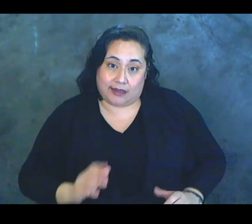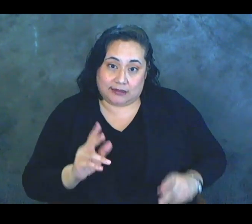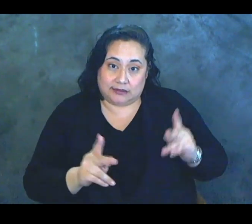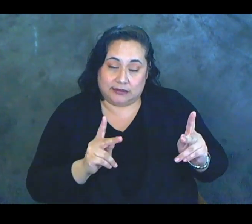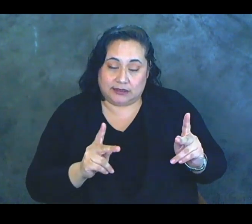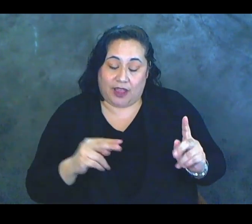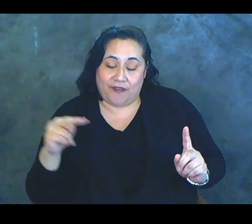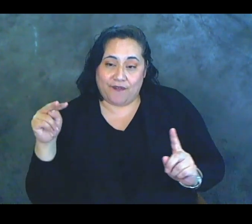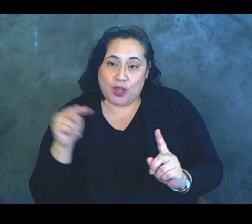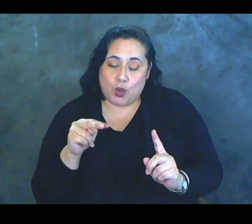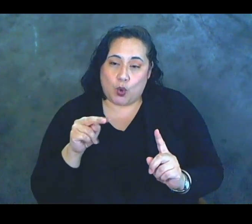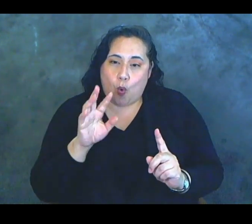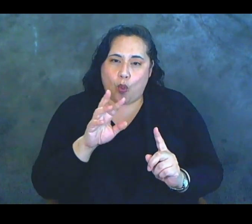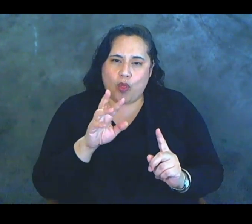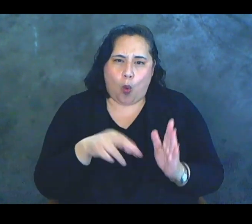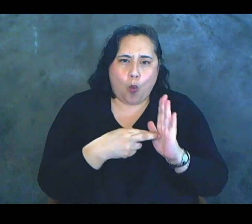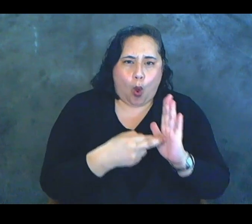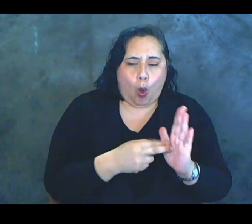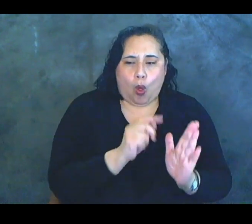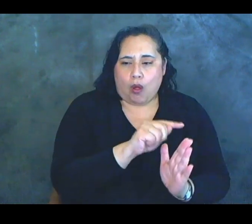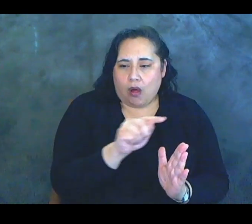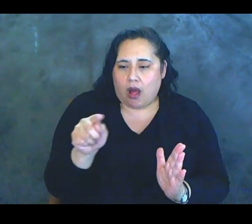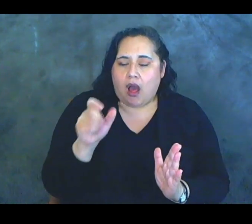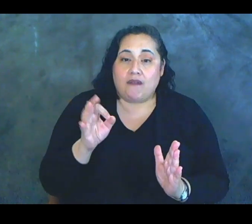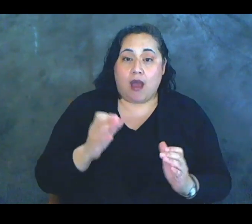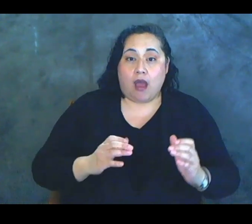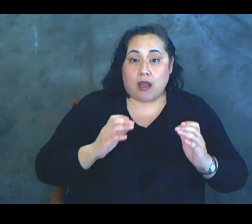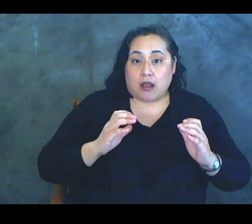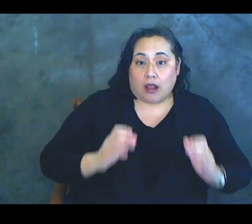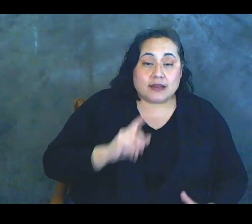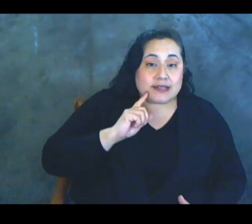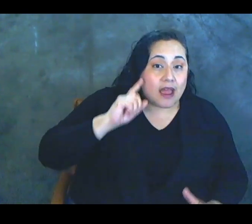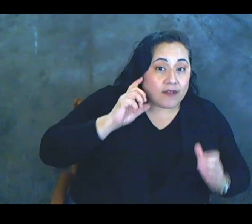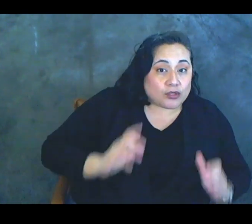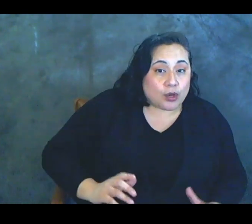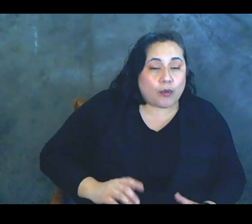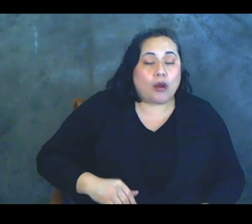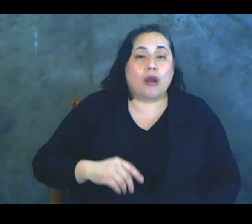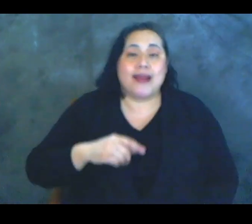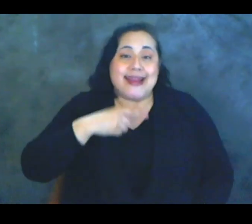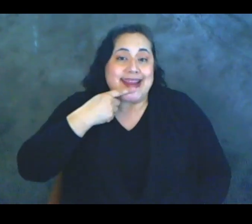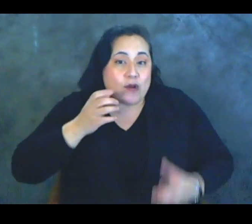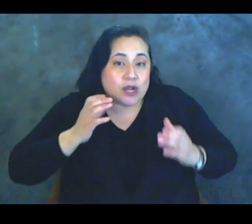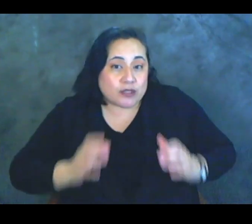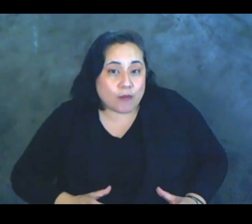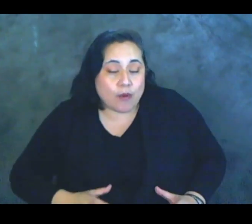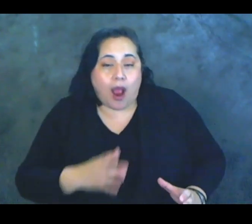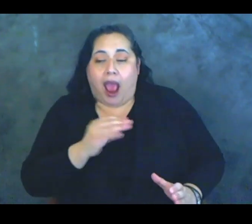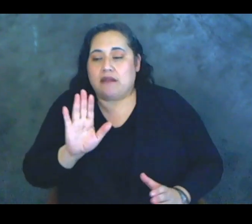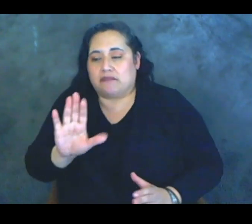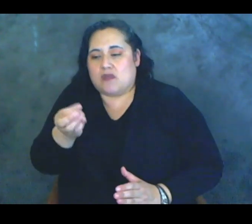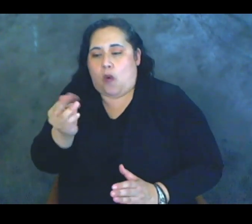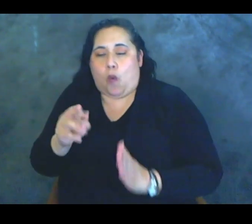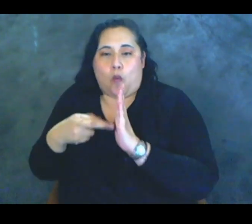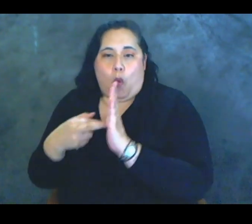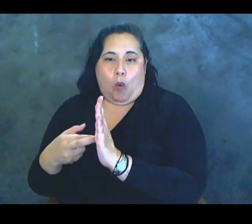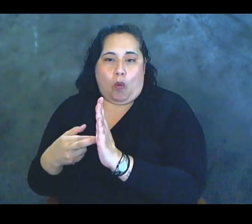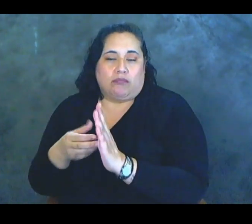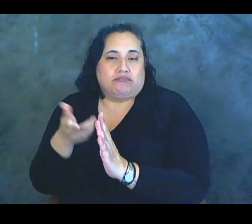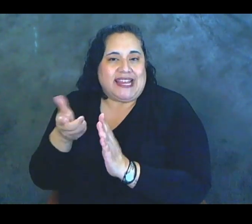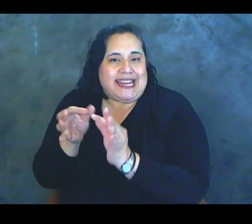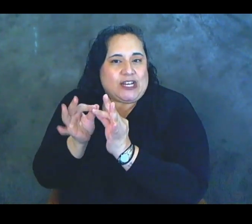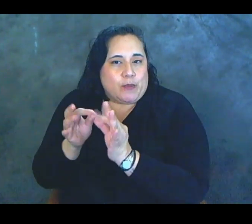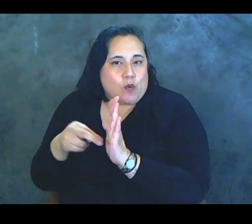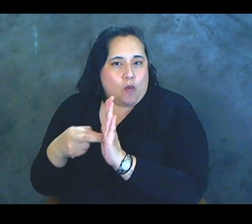a los roles del consumidor, el cliente oyente y el rol propio, el papel del intérprete.